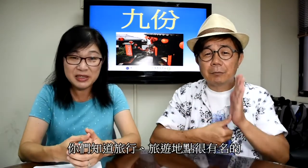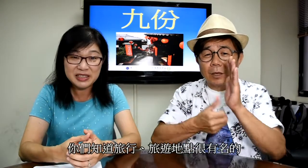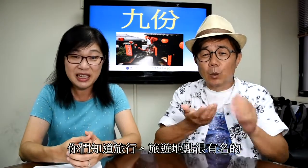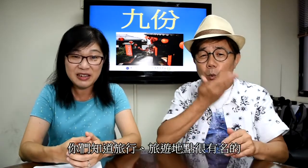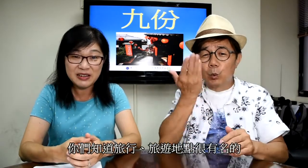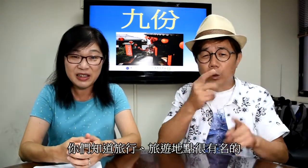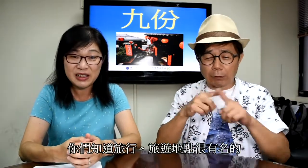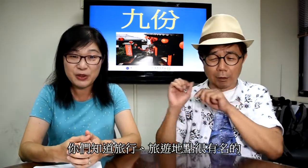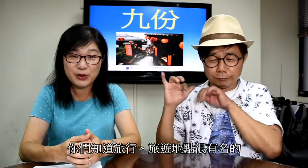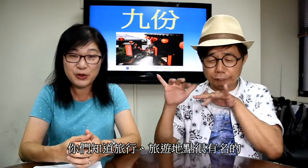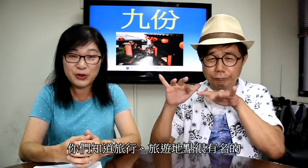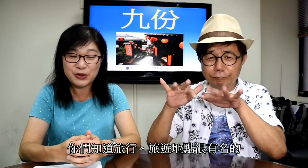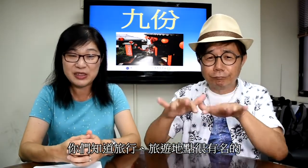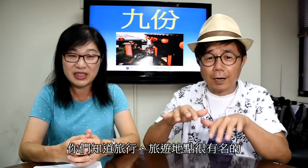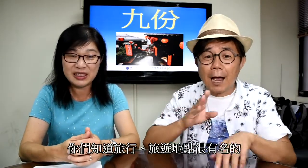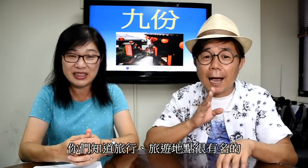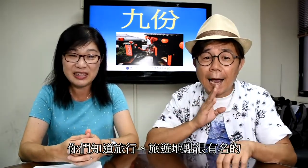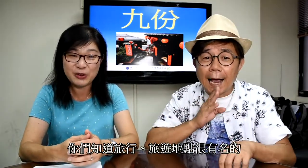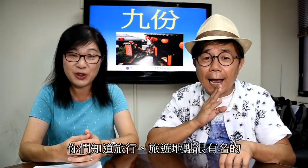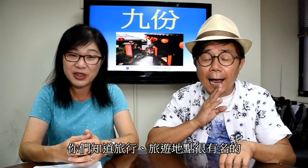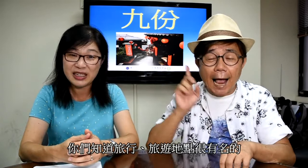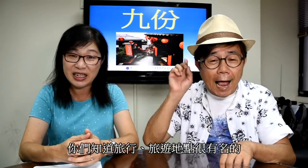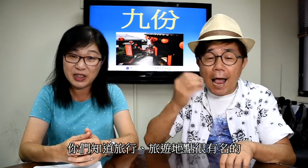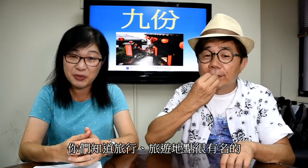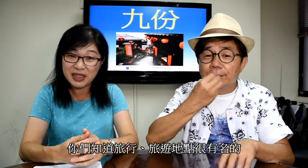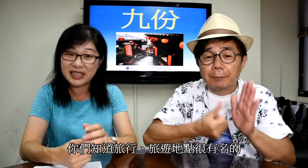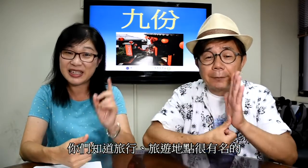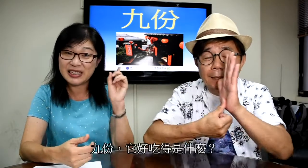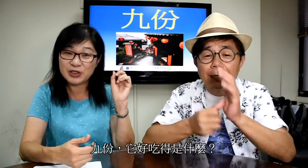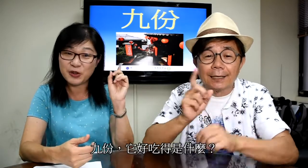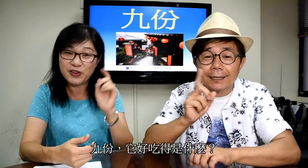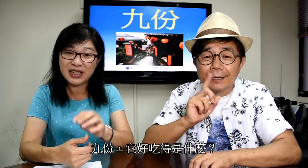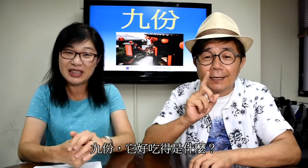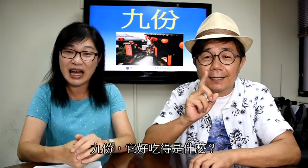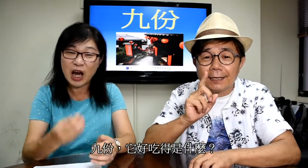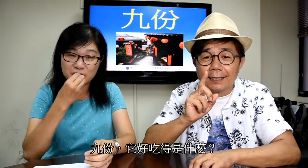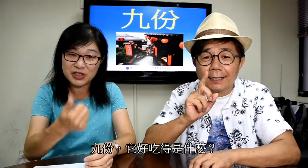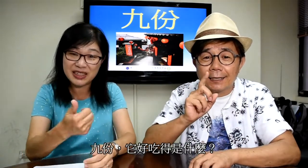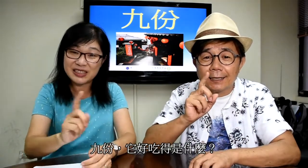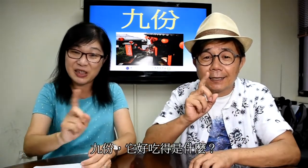知道旅行旅游地点很有名的九份，它好吃的是什